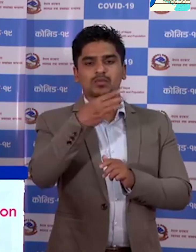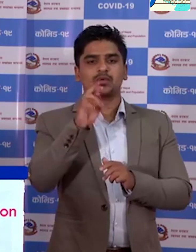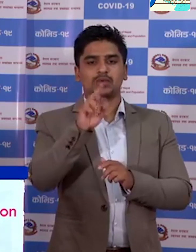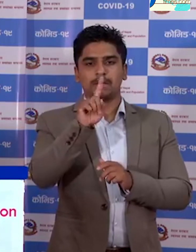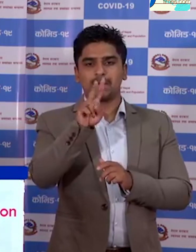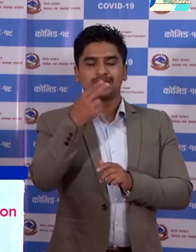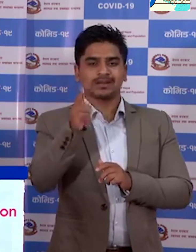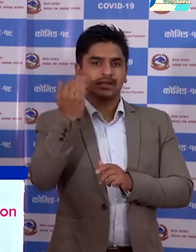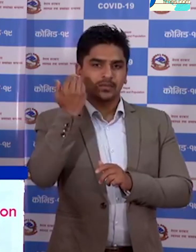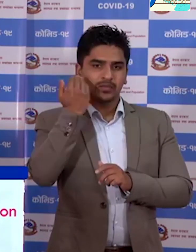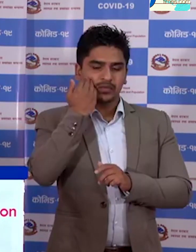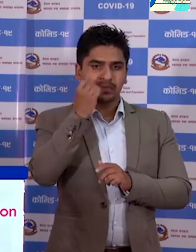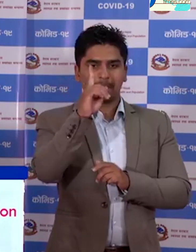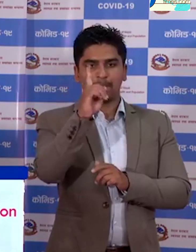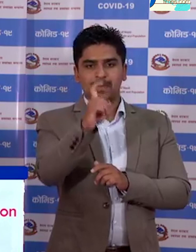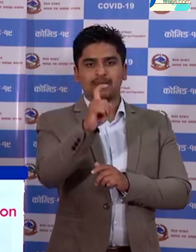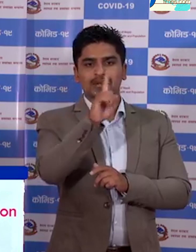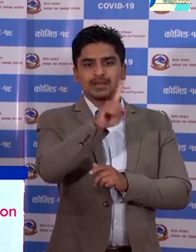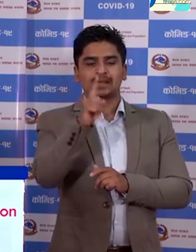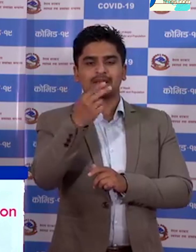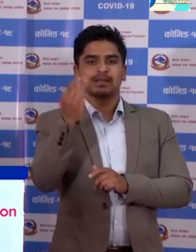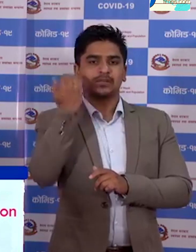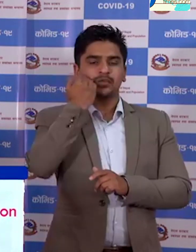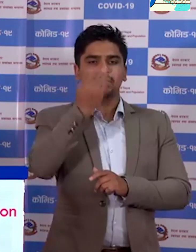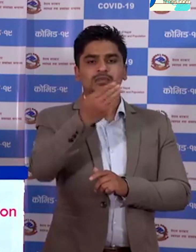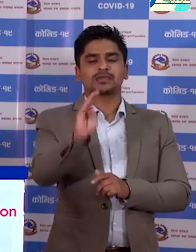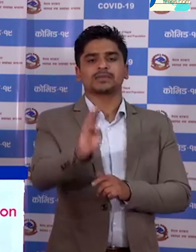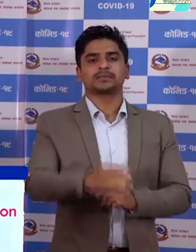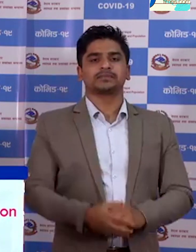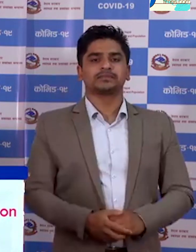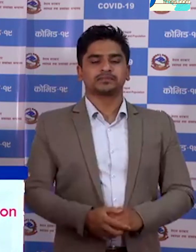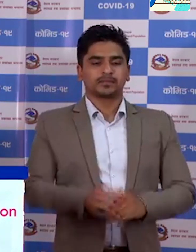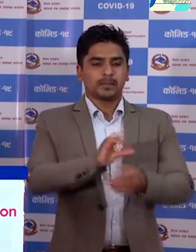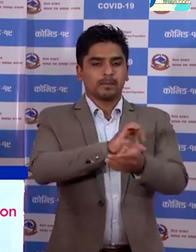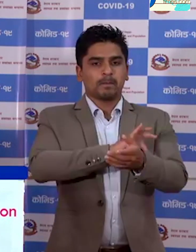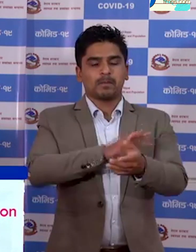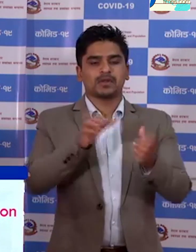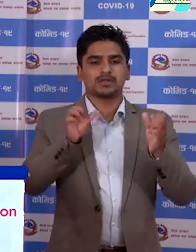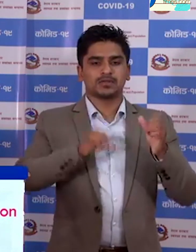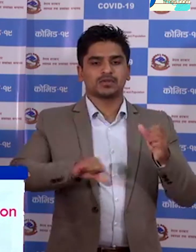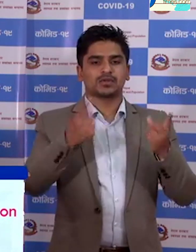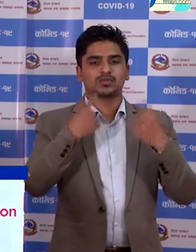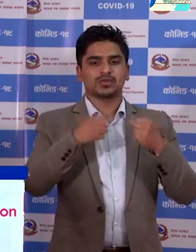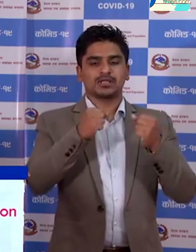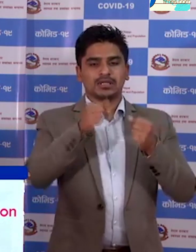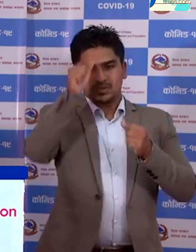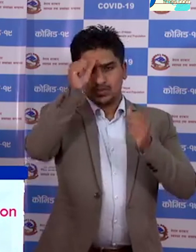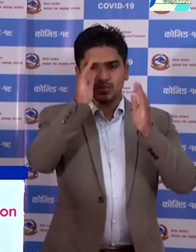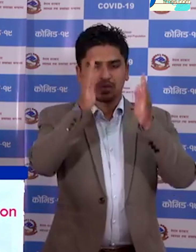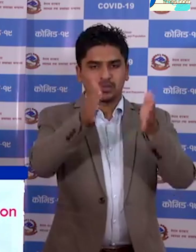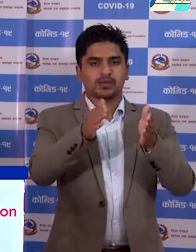पुरुष र बागलुङको 11 जना पुरुष हुनुहुन्छ। प्रादेशिक जनस्वास्थ्य प्रयोगशाला